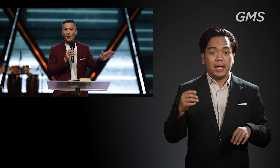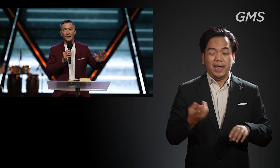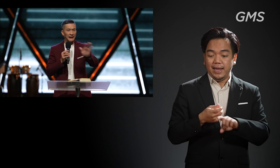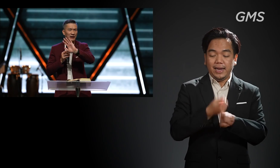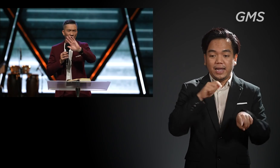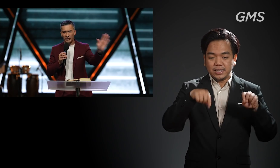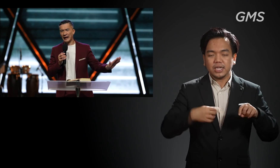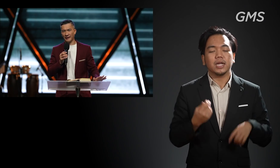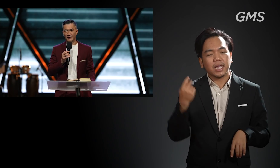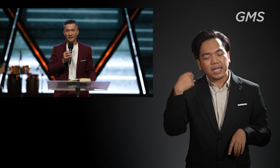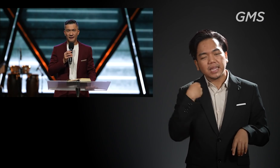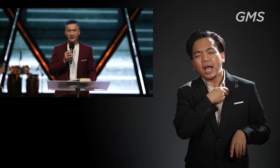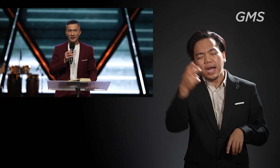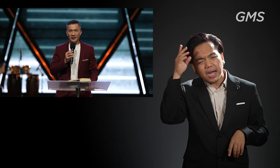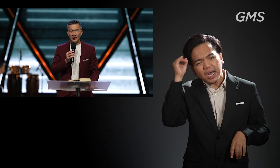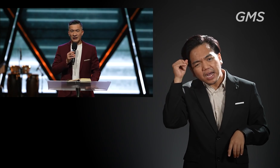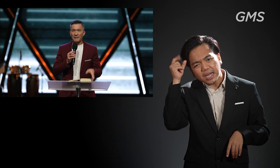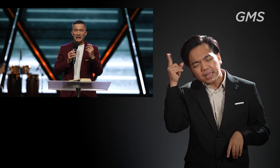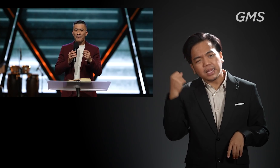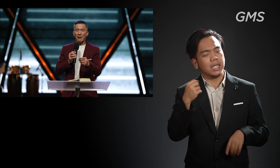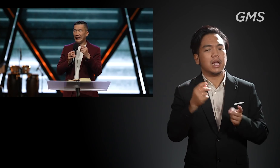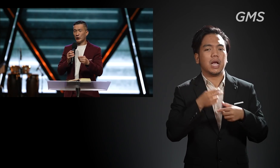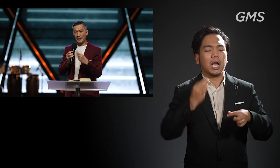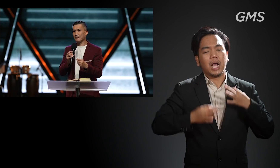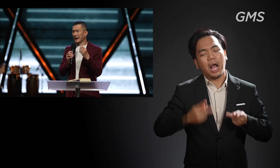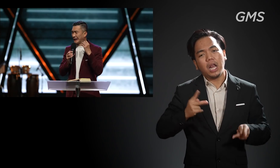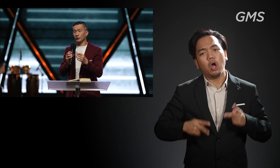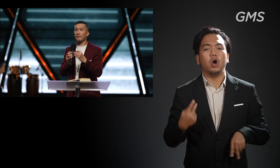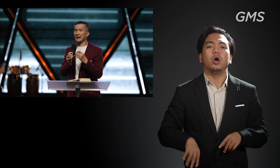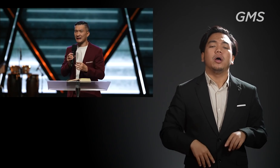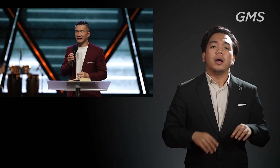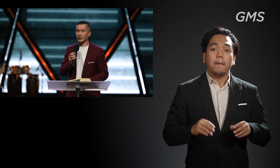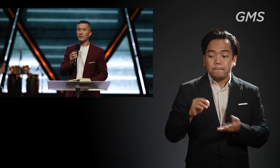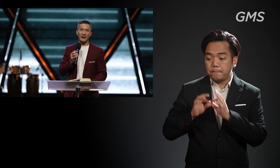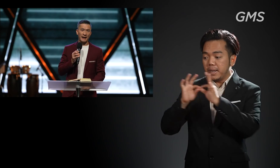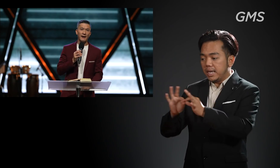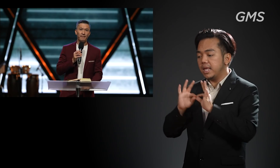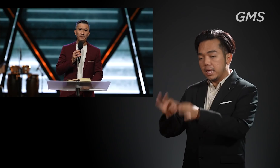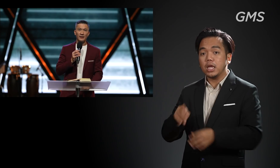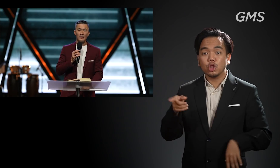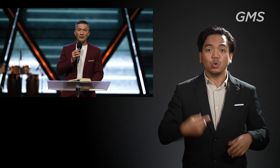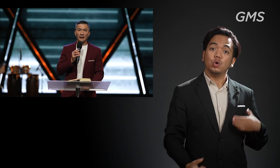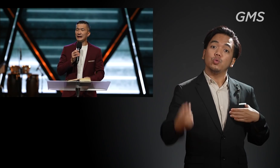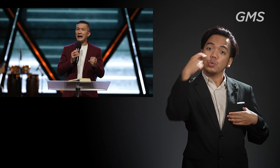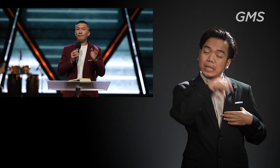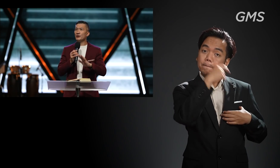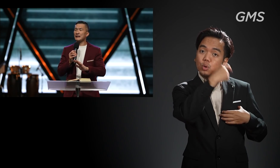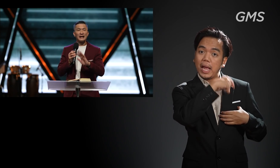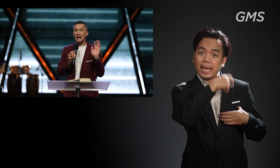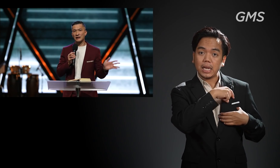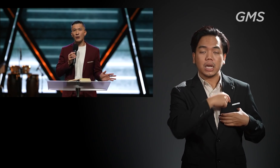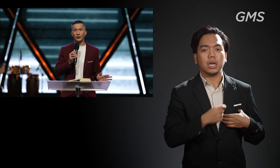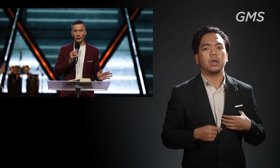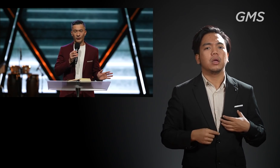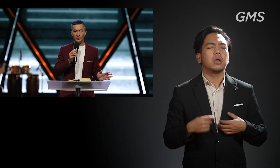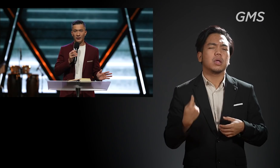saham, properti, not that. Saya bicara bahwa hidup ini begitu terbatasnya sumber daya. Kita nggak punya